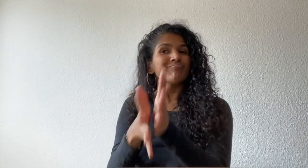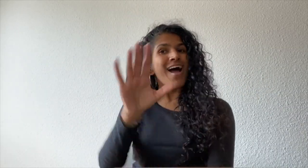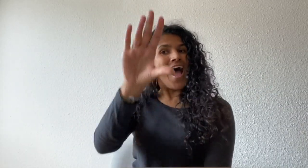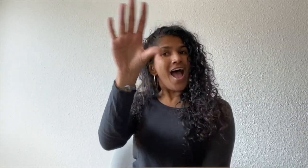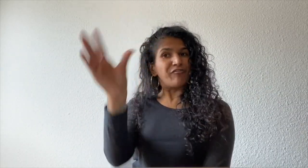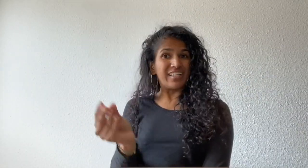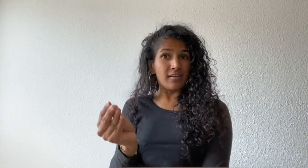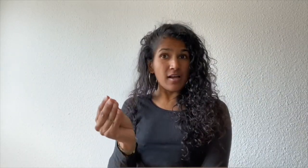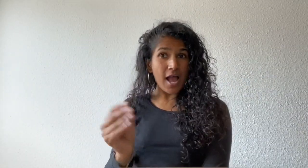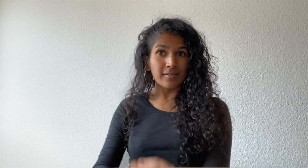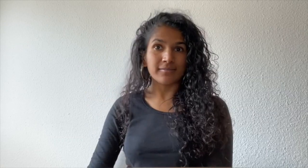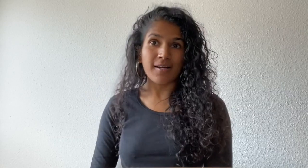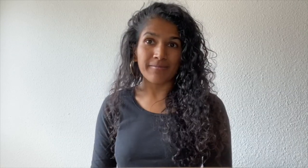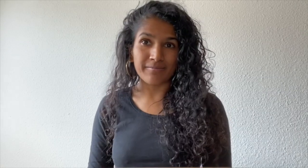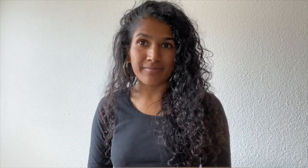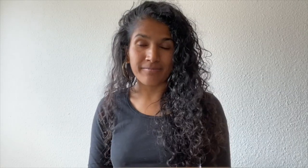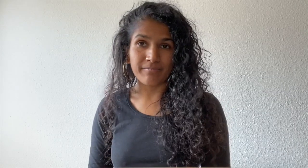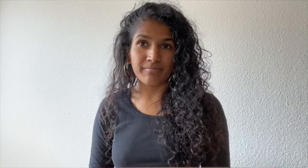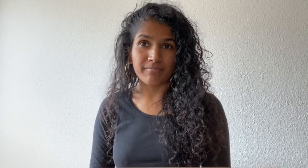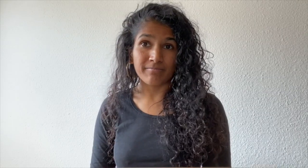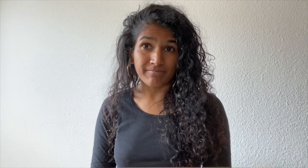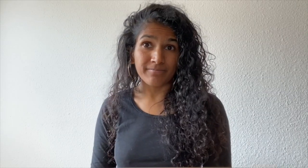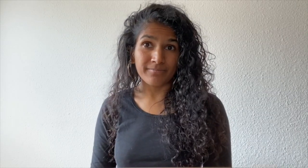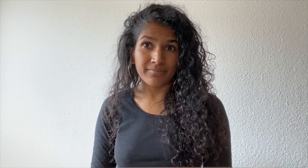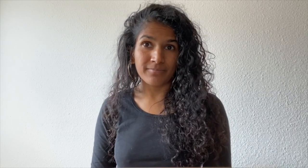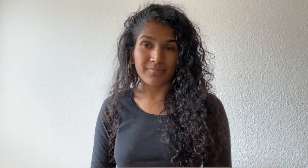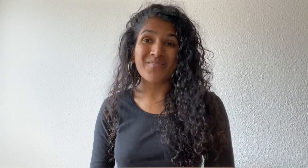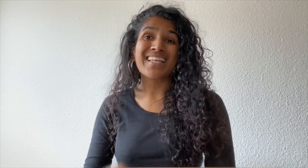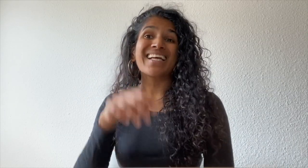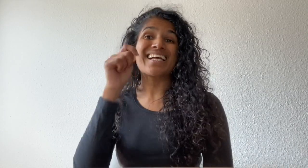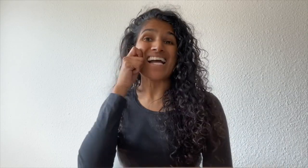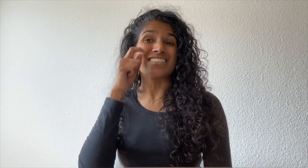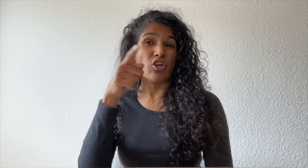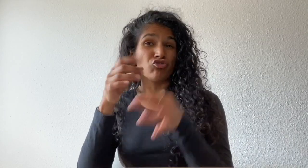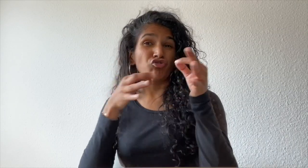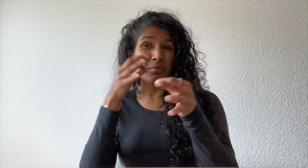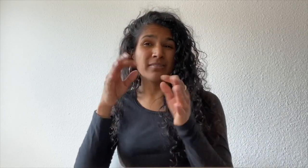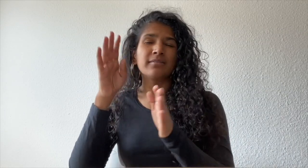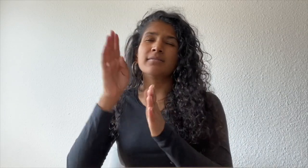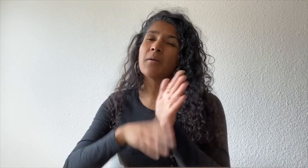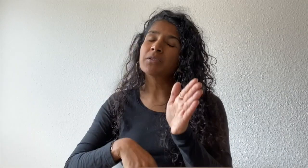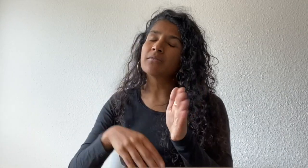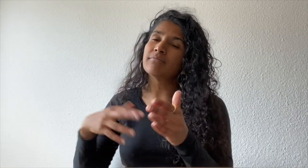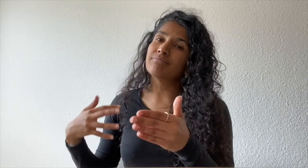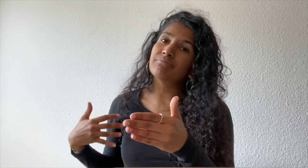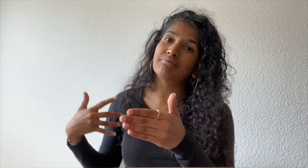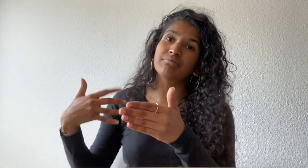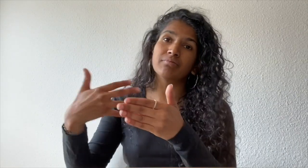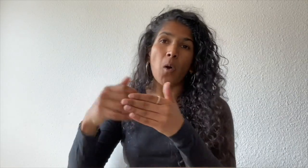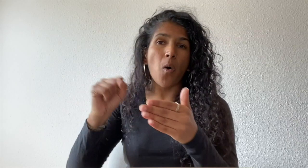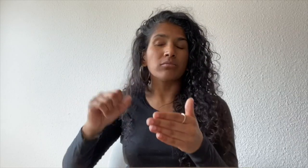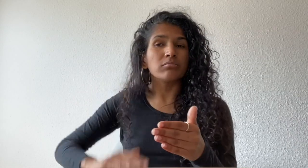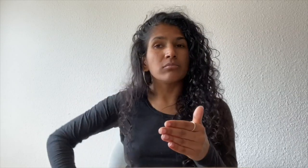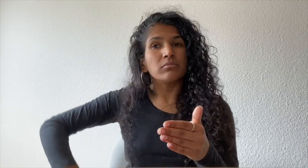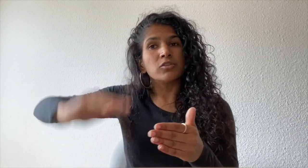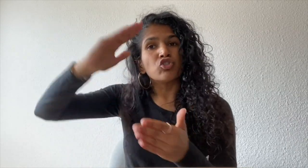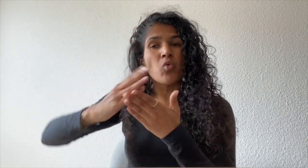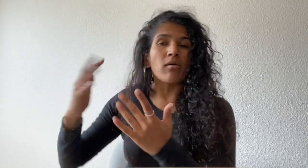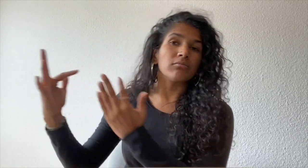Wie gesagt, gehört rassismusspezifische Diskriminierung seit jeher von Kindheit an zum alltäglichen